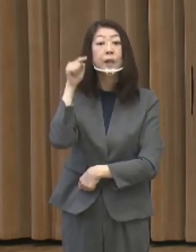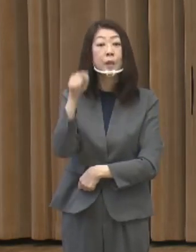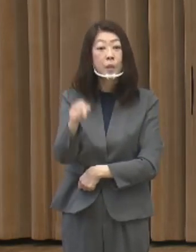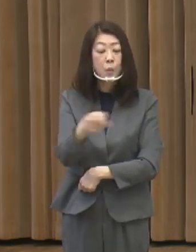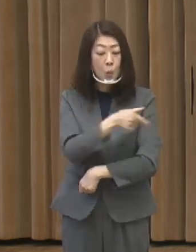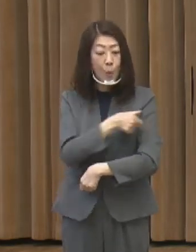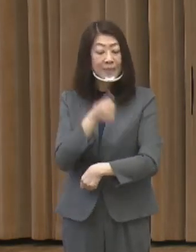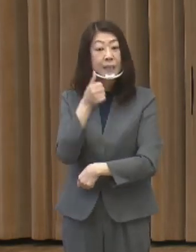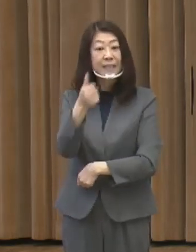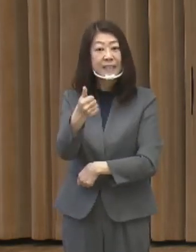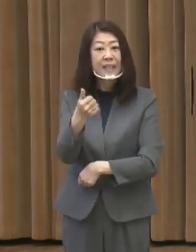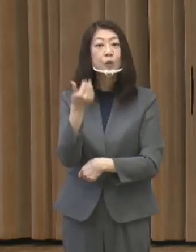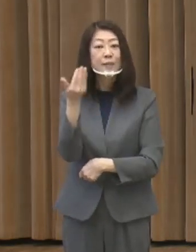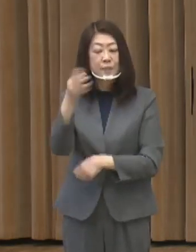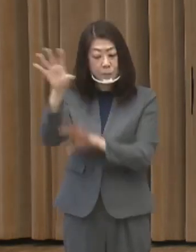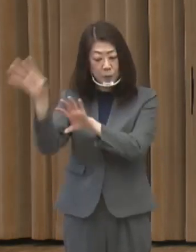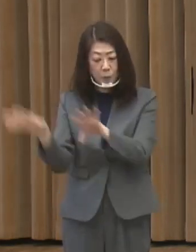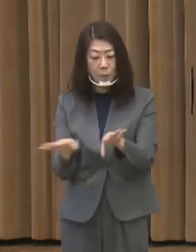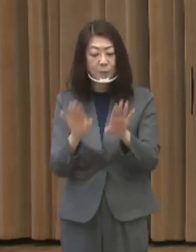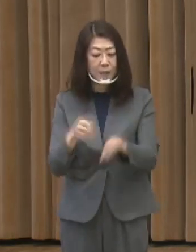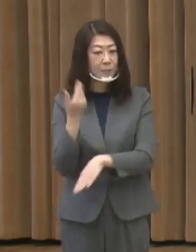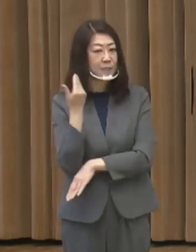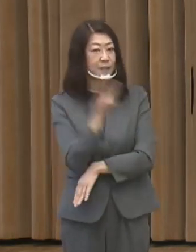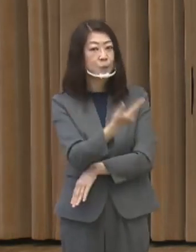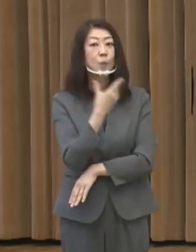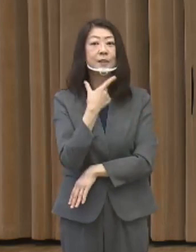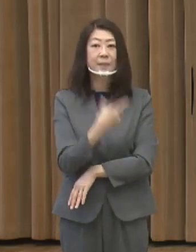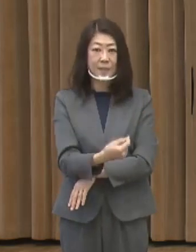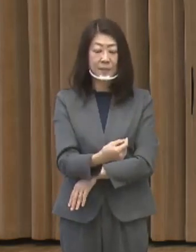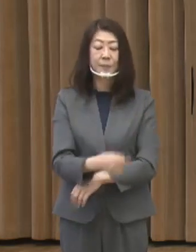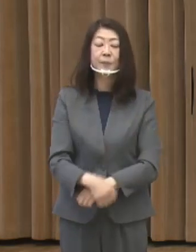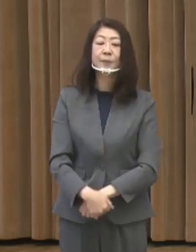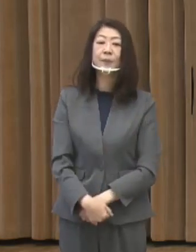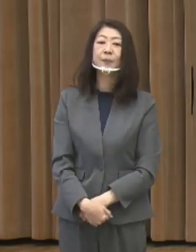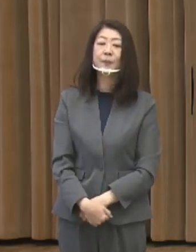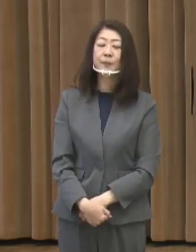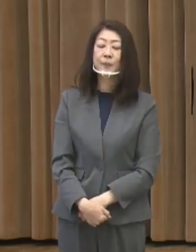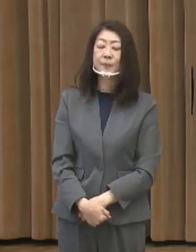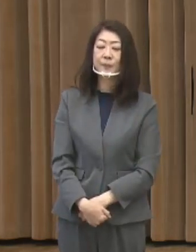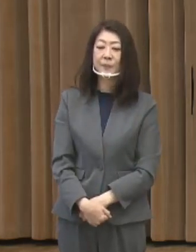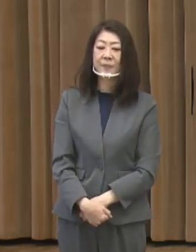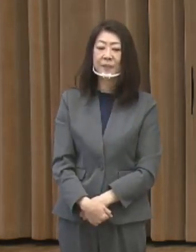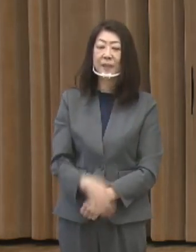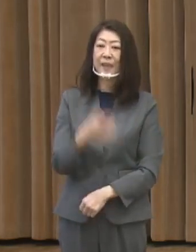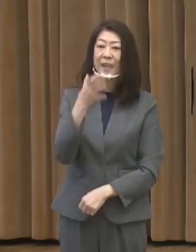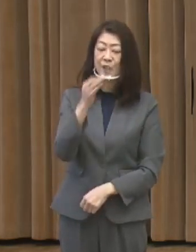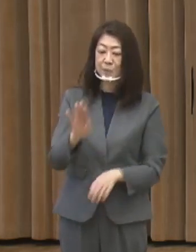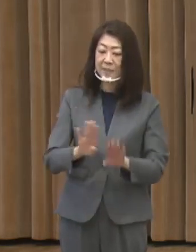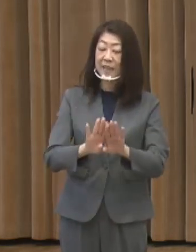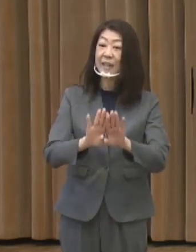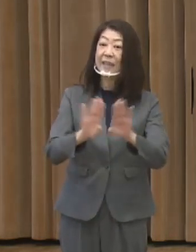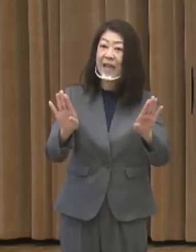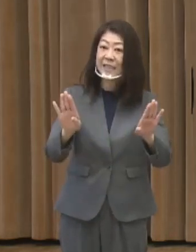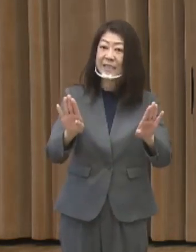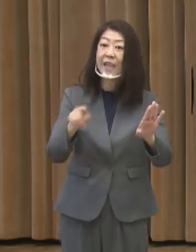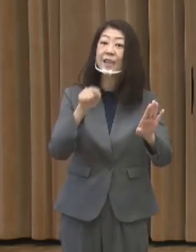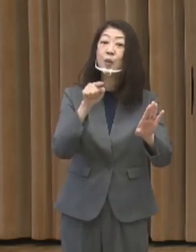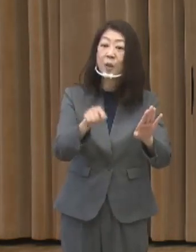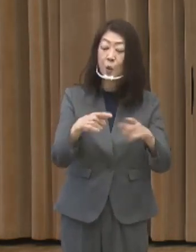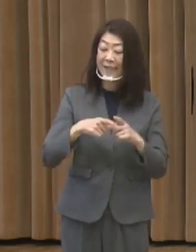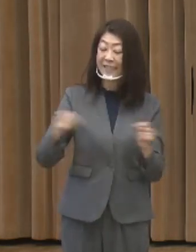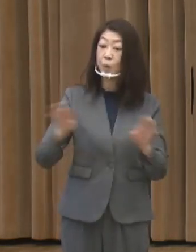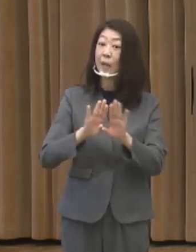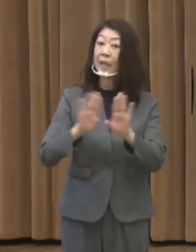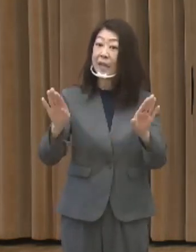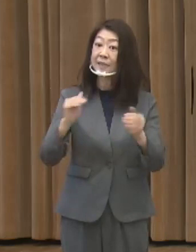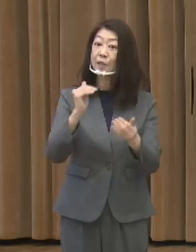者の質問を知事にしたいんですが、よろしくお願いいたします。 すみません、開催をすることは無責任って、日本が開